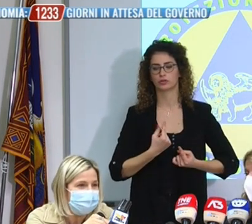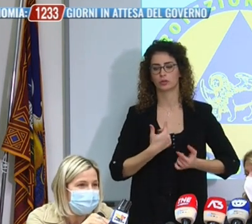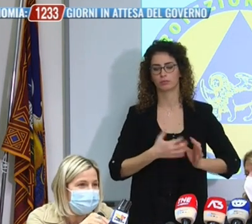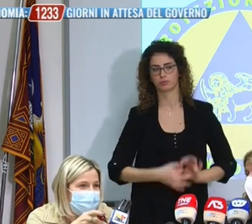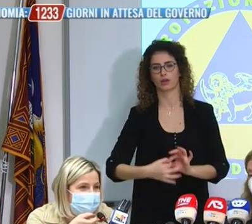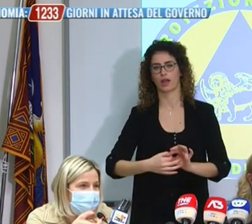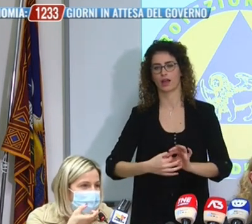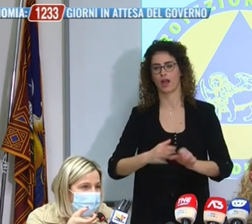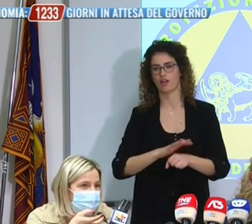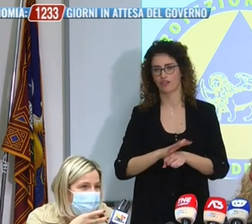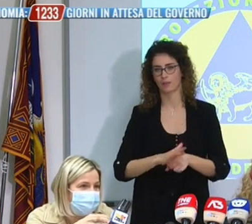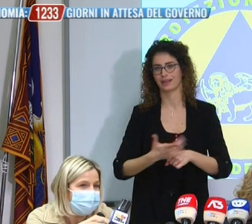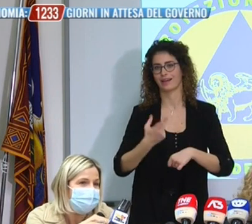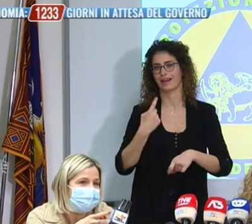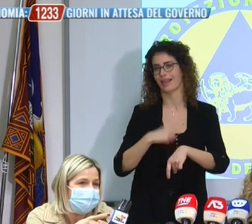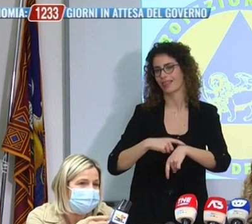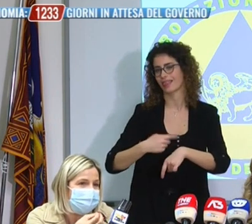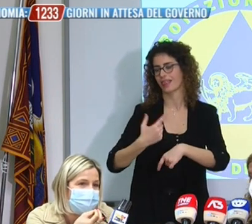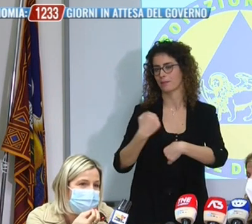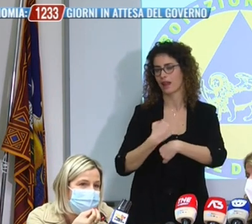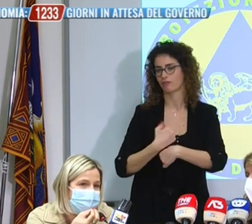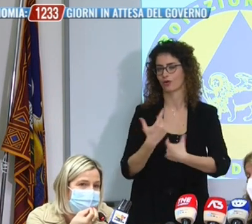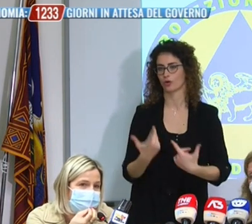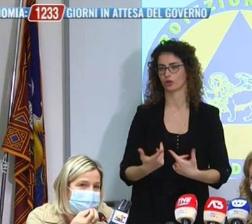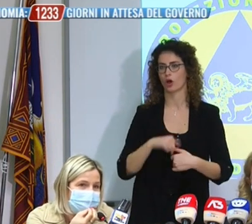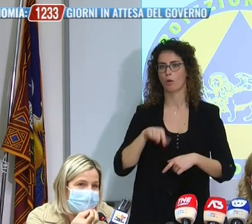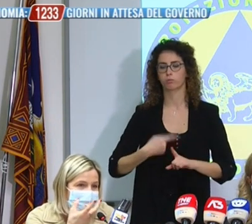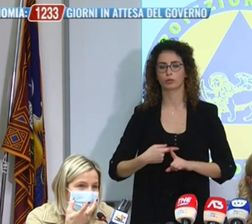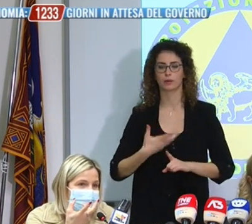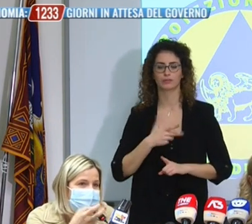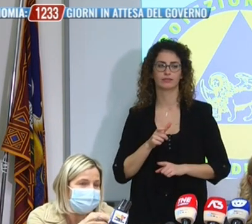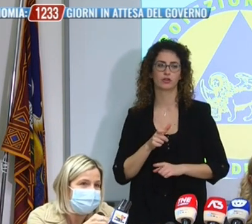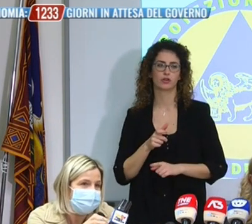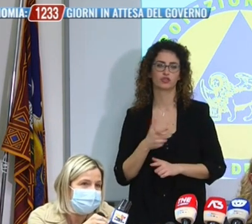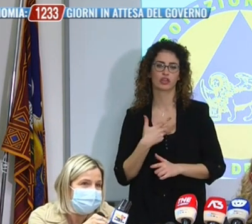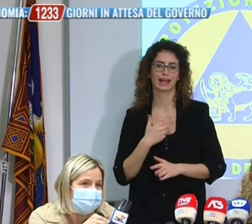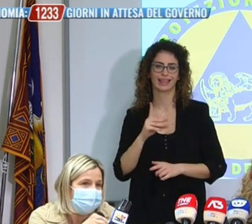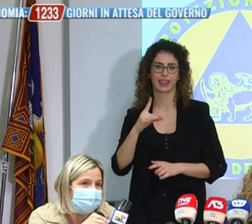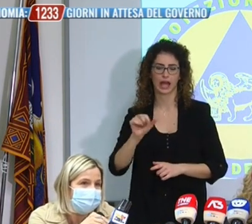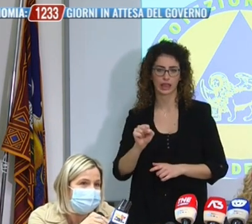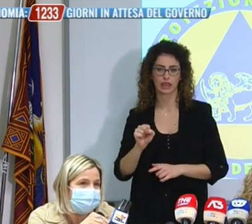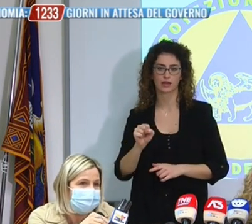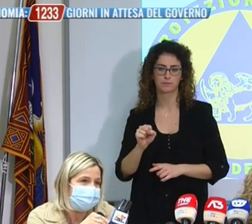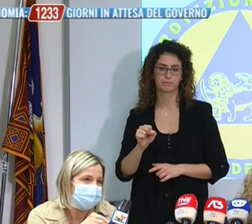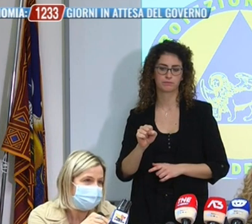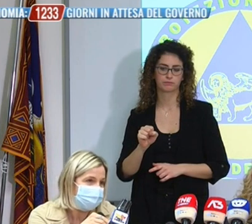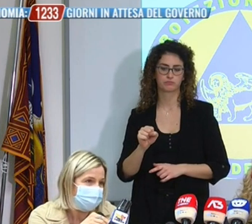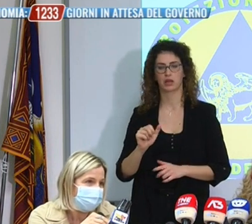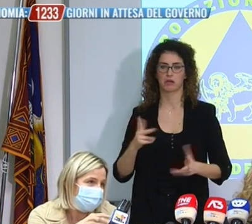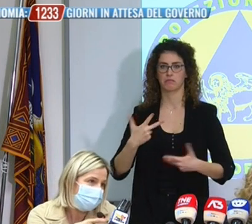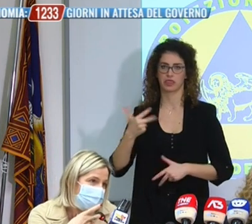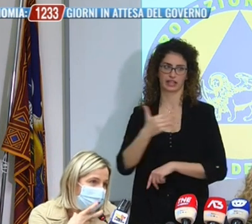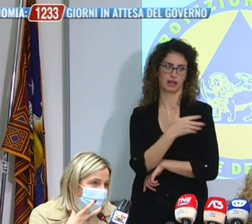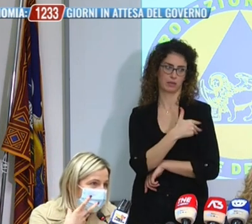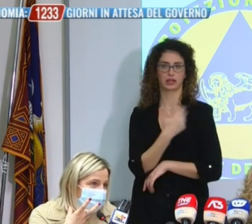conciliazione familiare, dei tempi, lavoro, eccetera, ma anche perché riteniamo, insomma, che fare didattica a distanza, sicuramente quelli di terza media